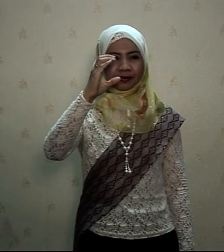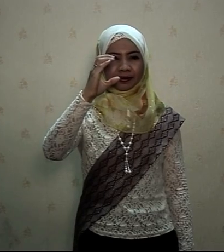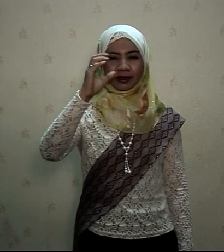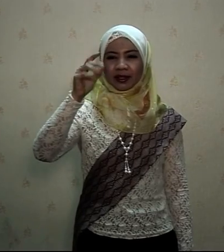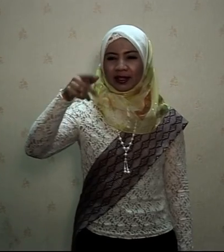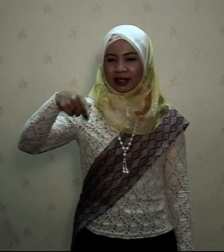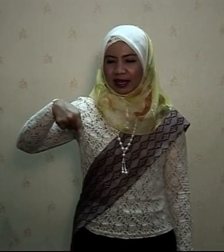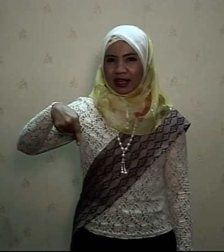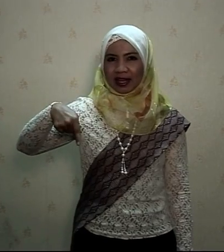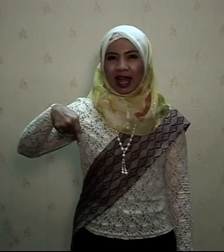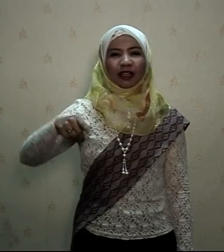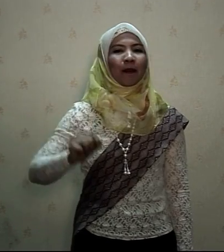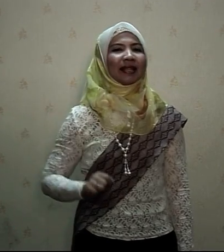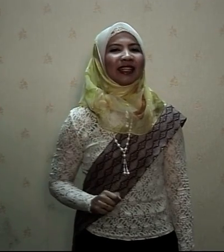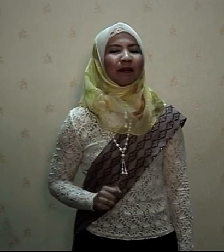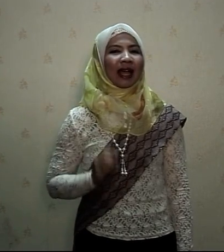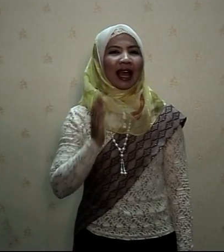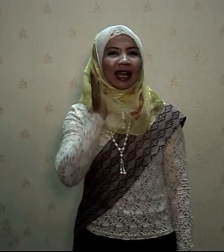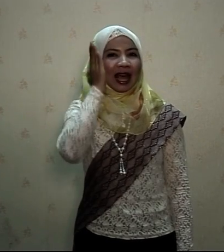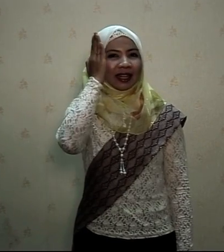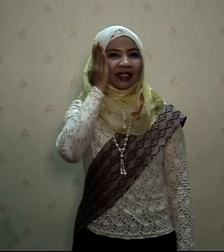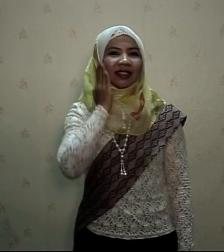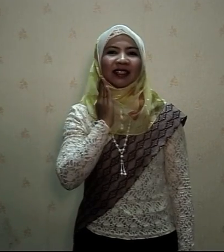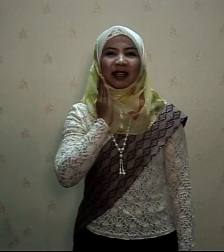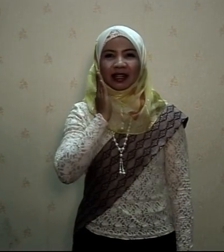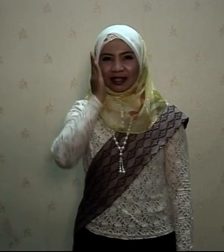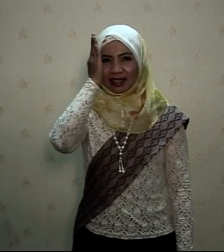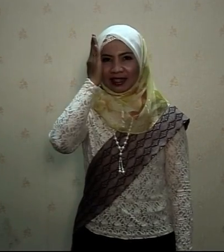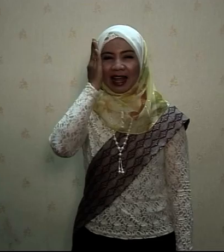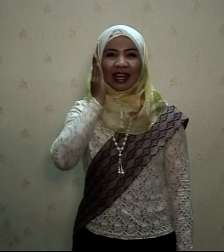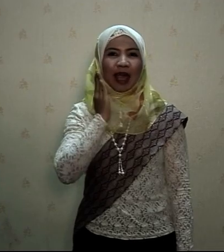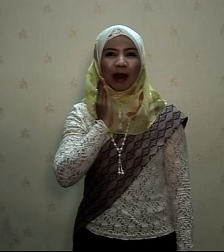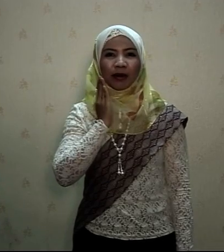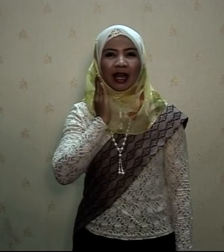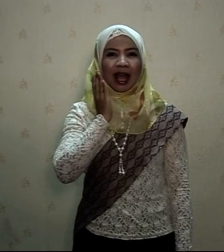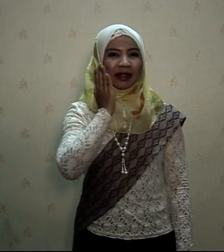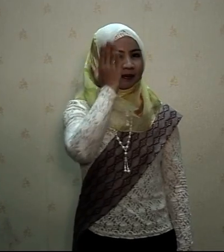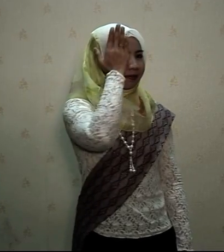ชมพูค่ะต่อไปสีน้ำตาลค่ะข้างแก้มเรานะ